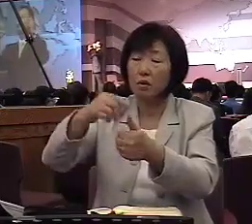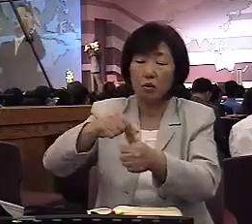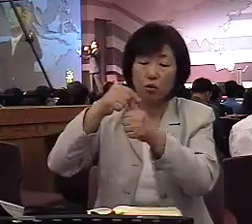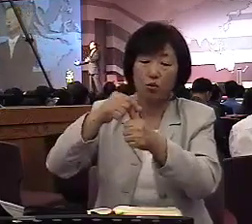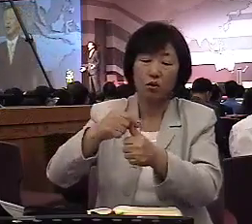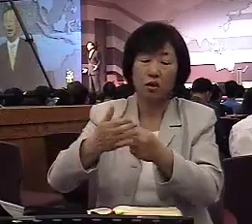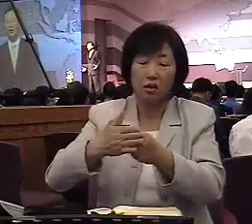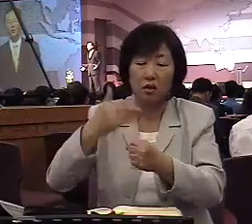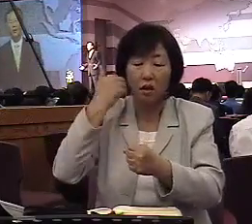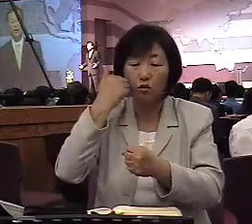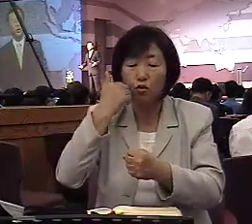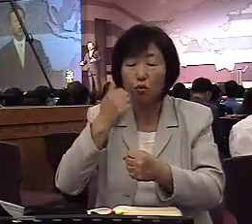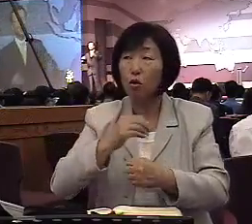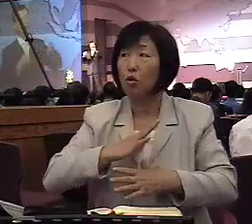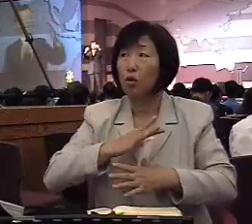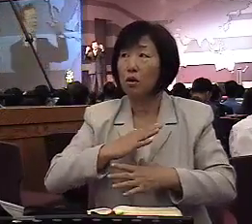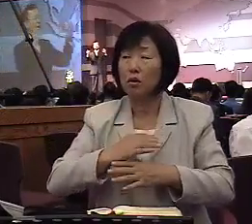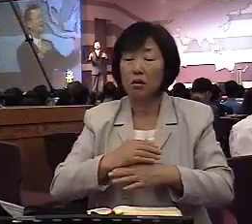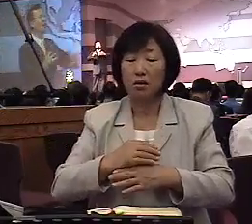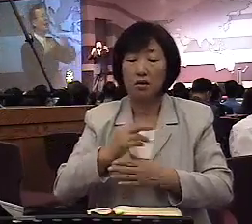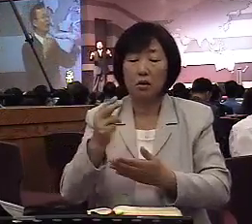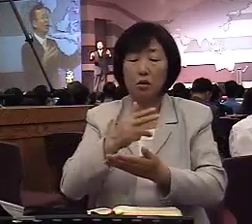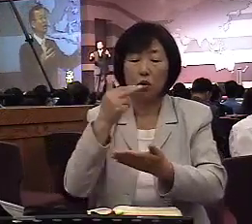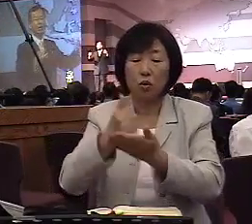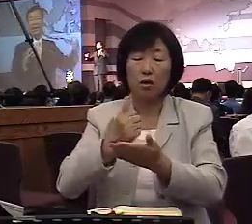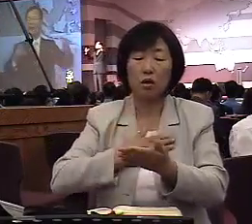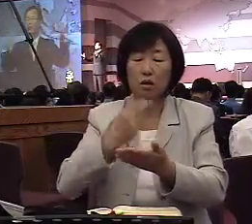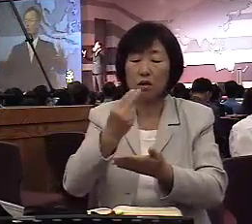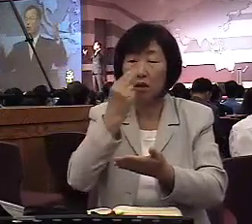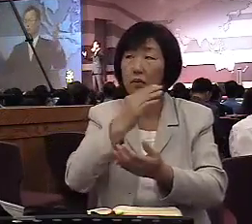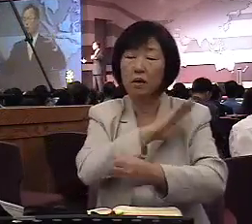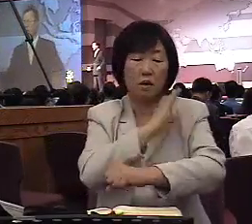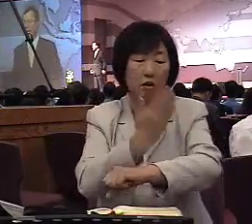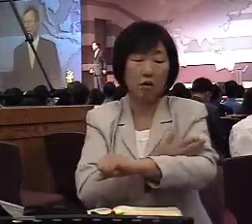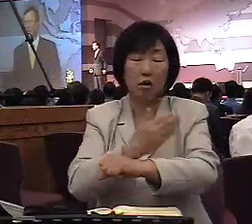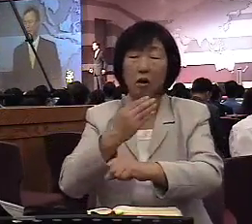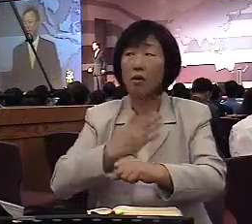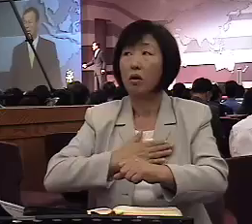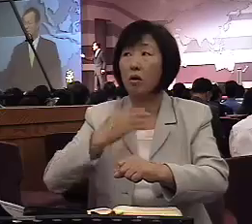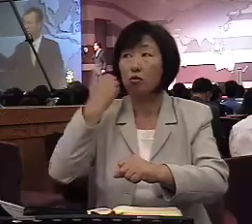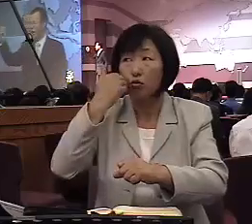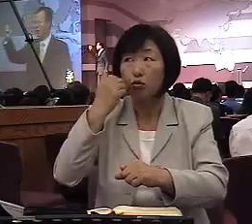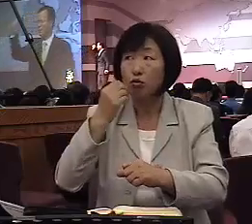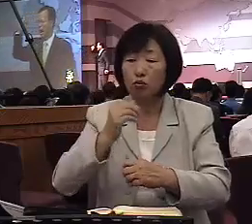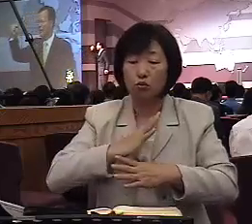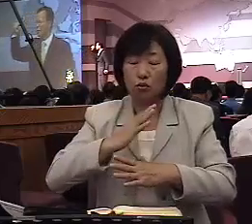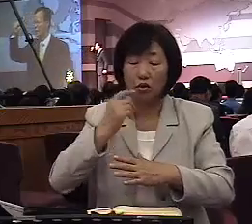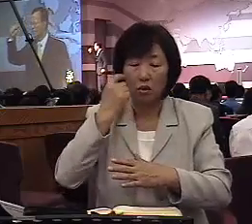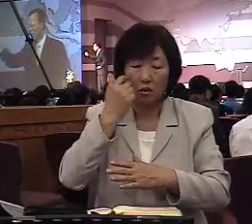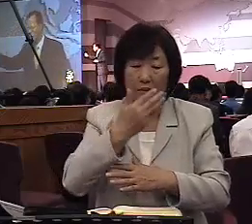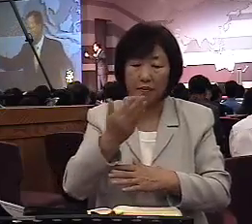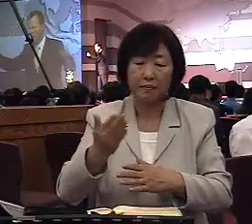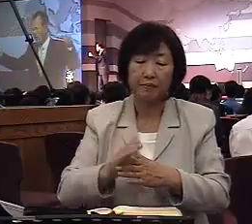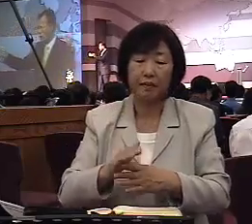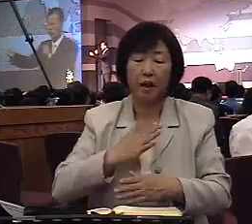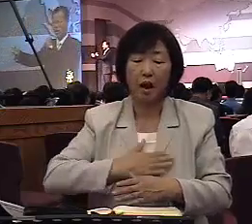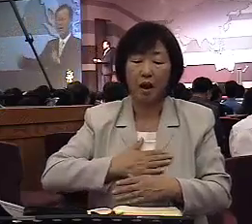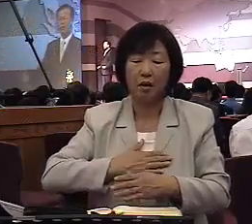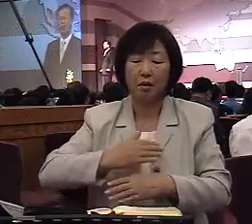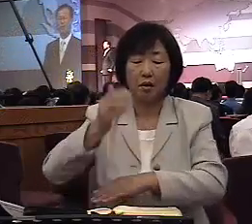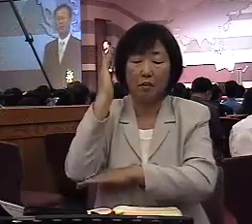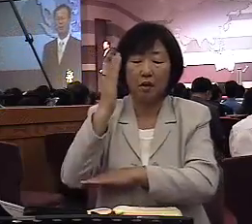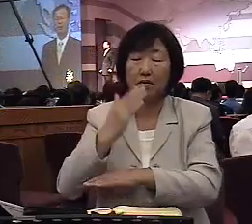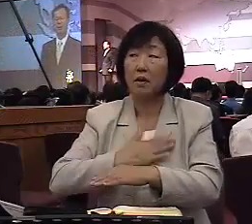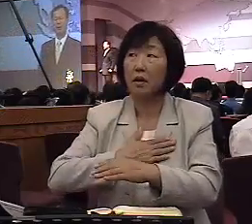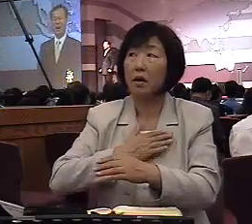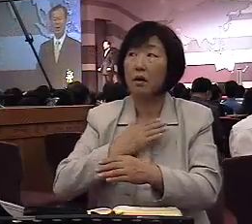내가 누구를 두려워하려. 여호와는 나의 생명의 능력이시니 내가 누구를 무서워하려. 그 말씀, 아는 그 말씀이 나를